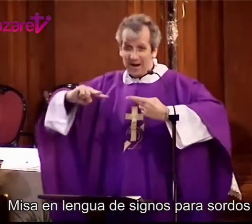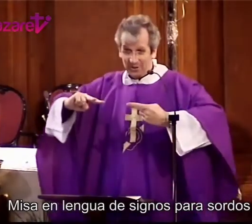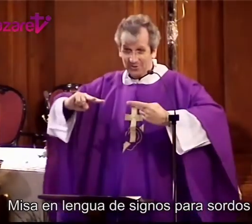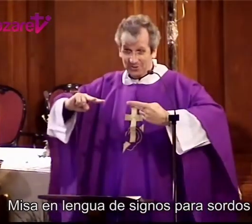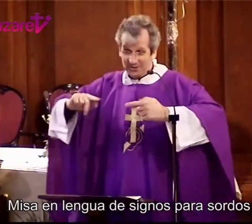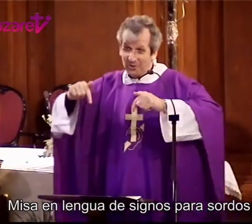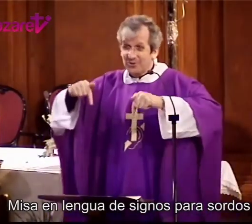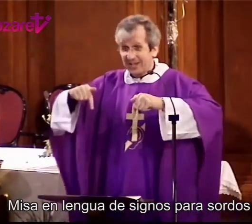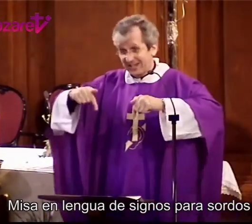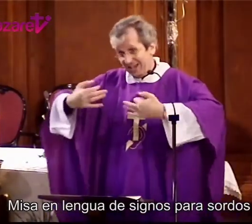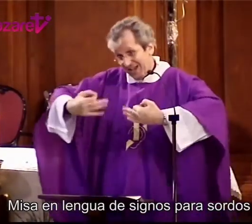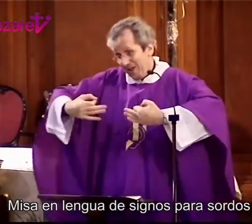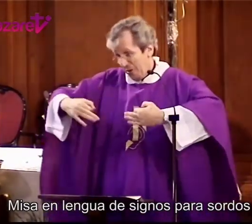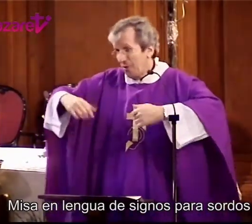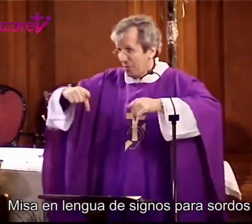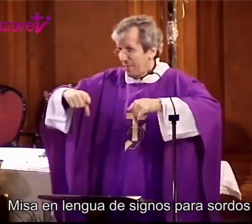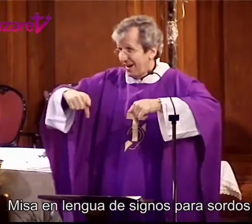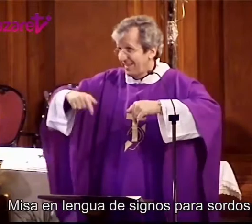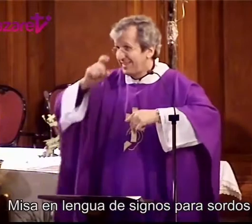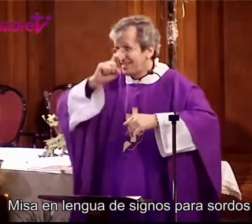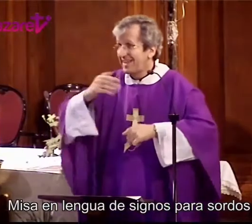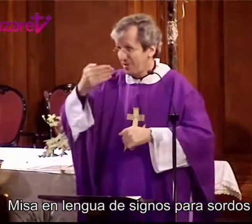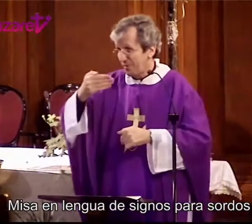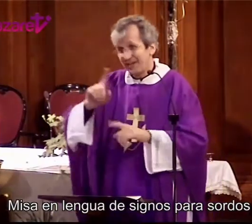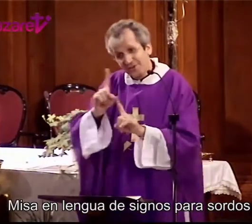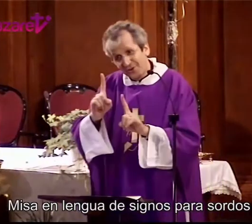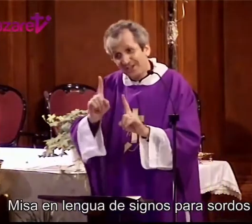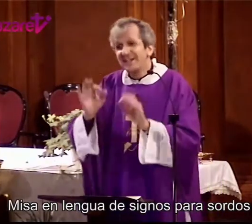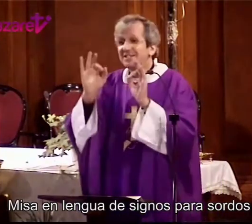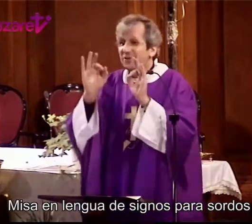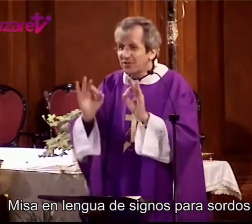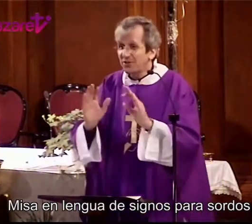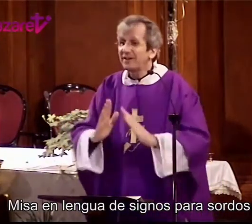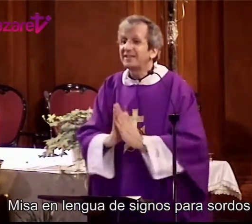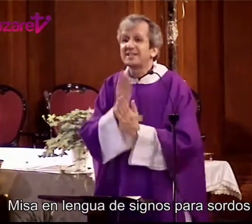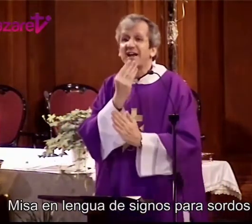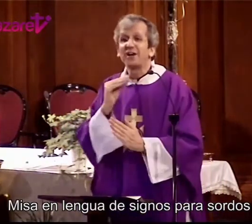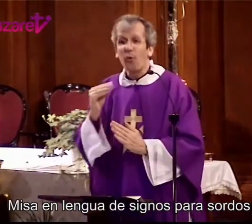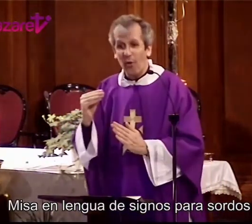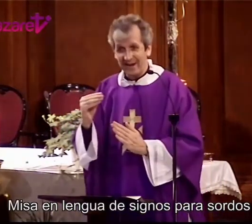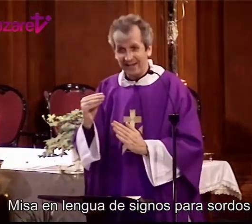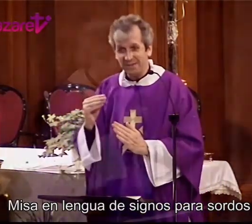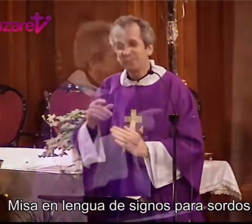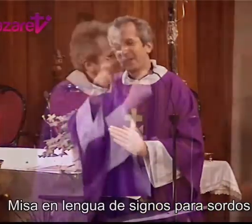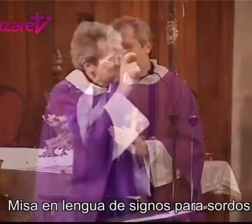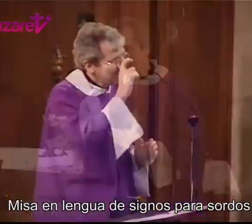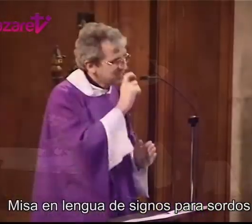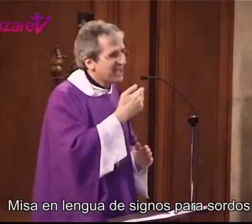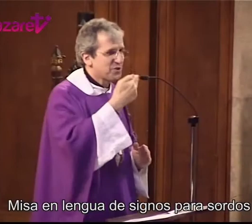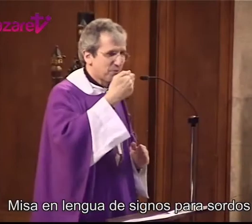Marcos, cosa que sería lo normal de este año B, no, sino que son de San Juan. En este año B